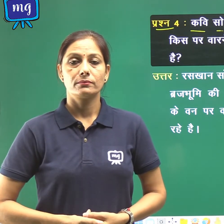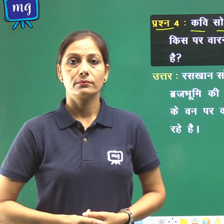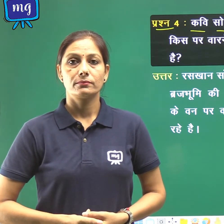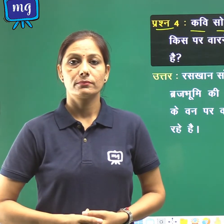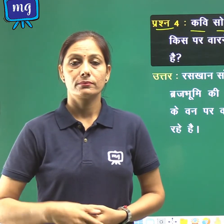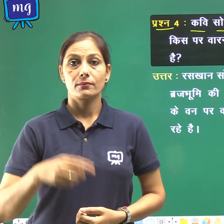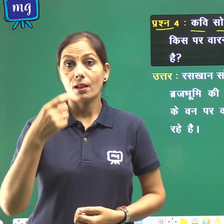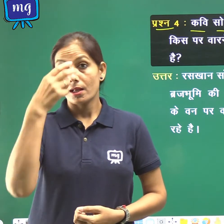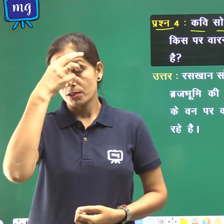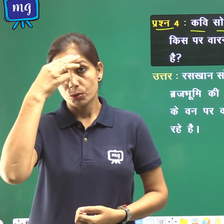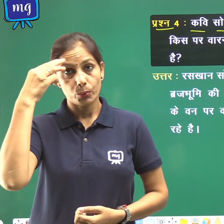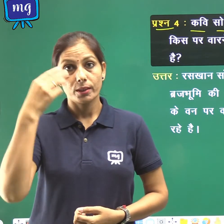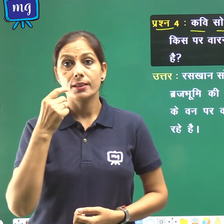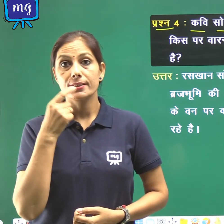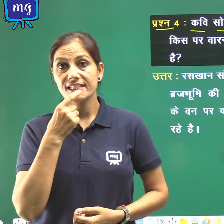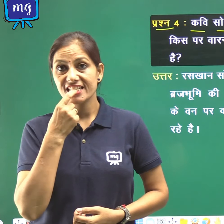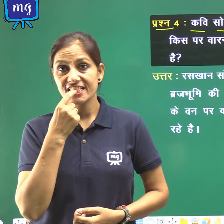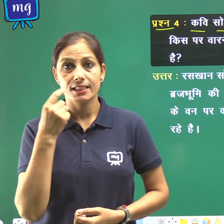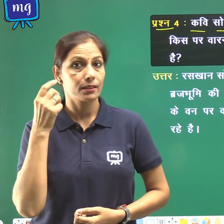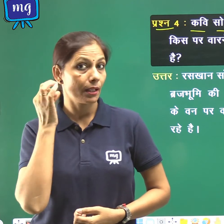सोने चांदी के महल